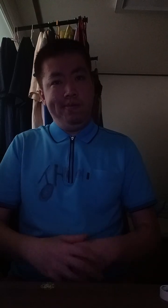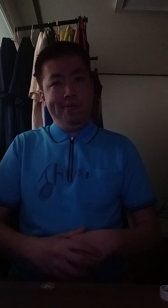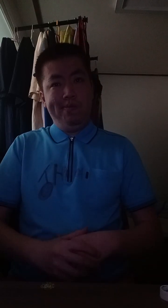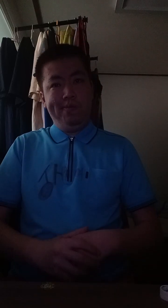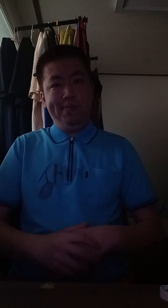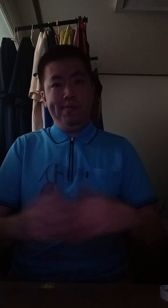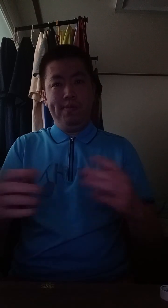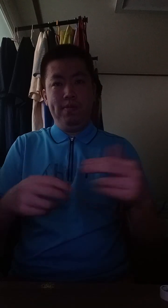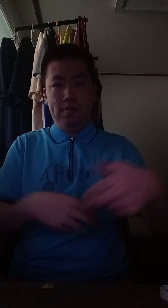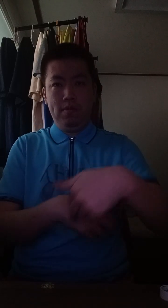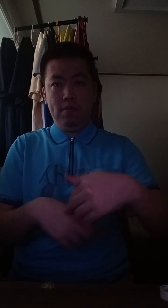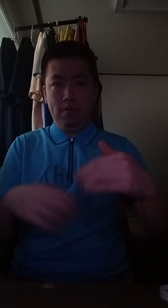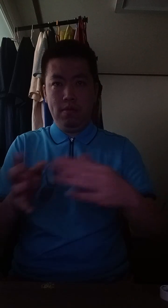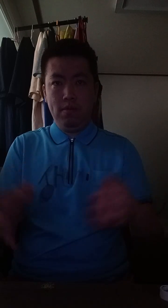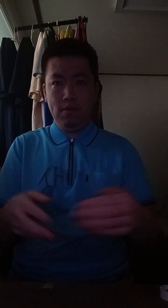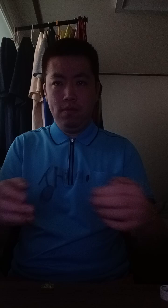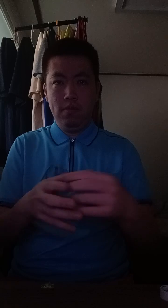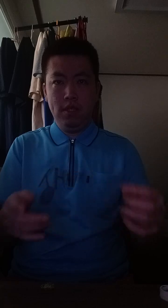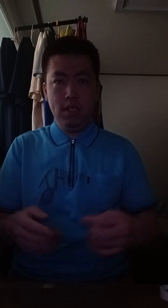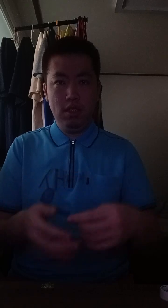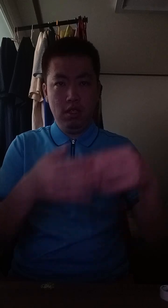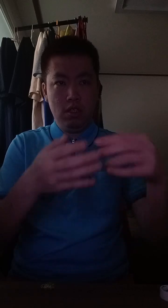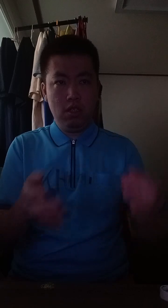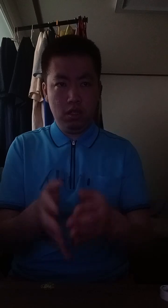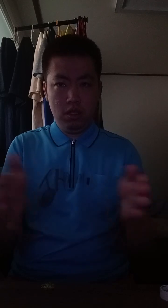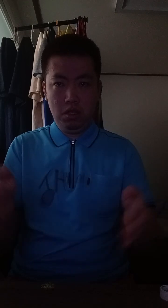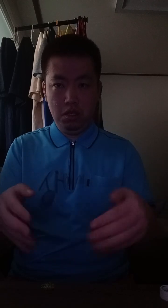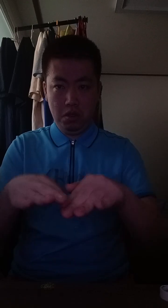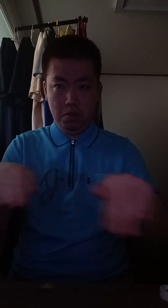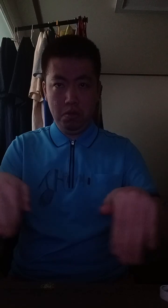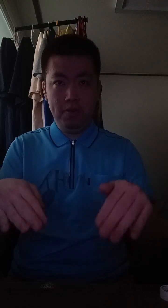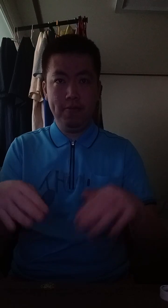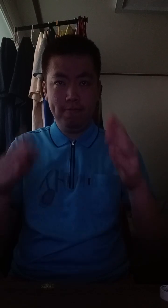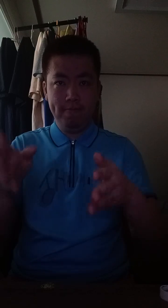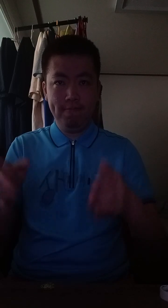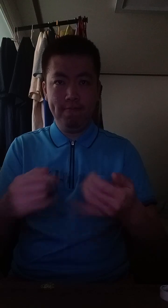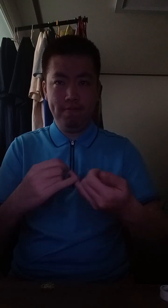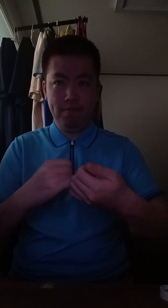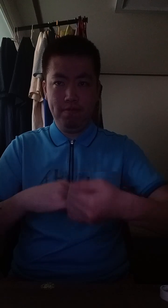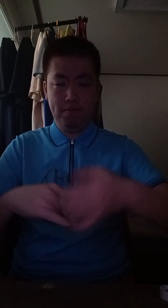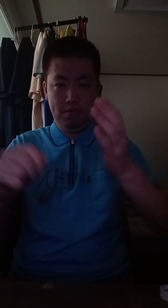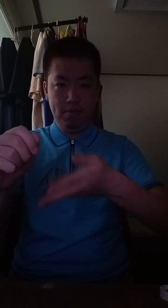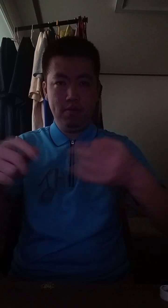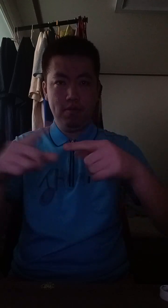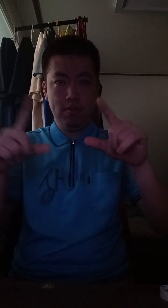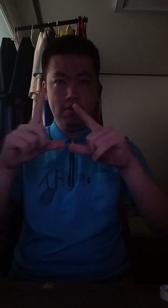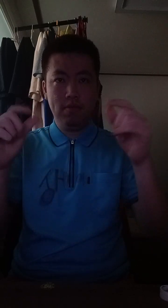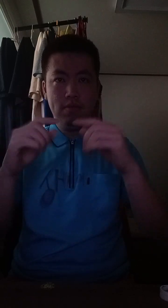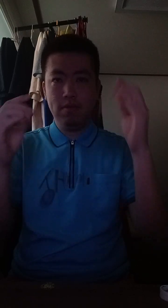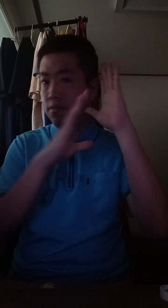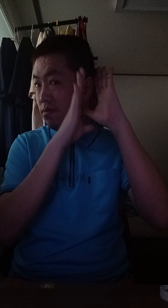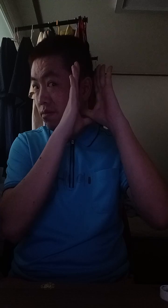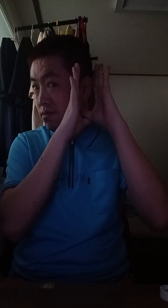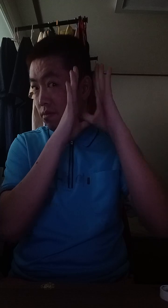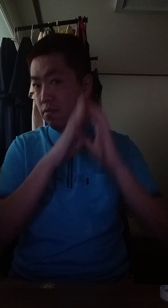네, 지하철 타고 내릴 때면 승강장과 열차 사이가 넓다면서 발 빠짐 조심하라는 안내방송 많이 듣게 되죠.